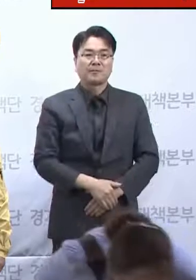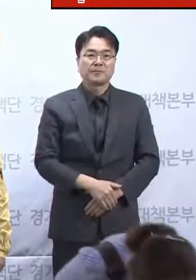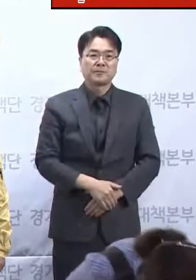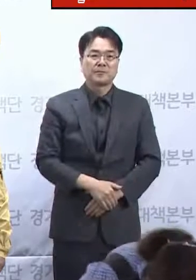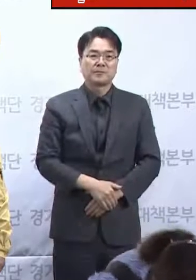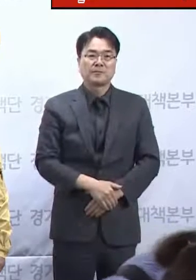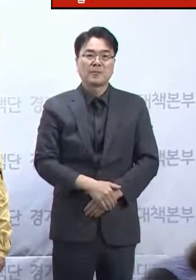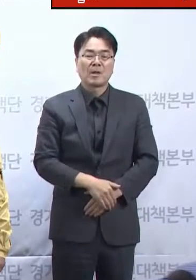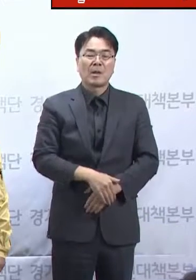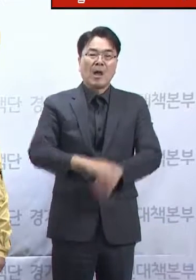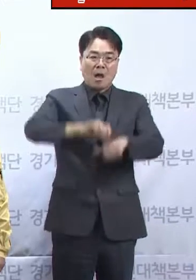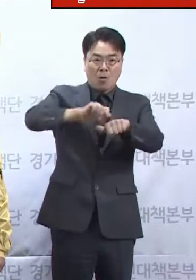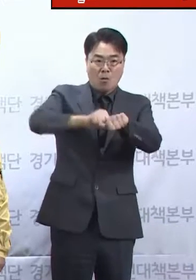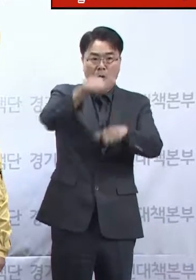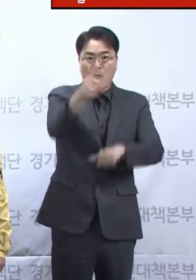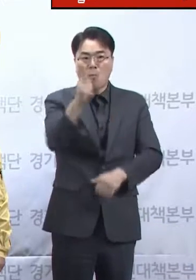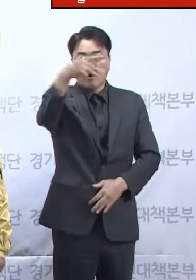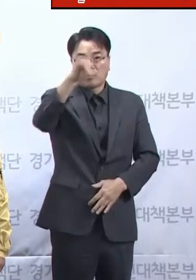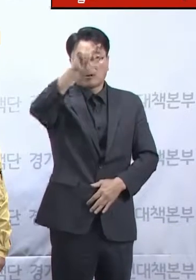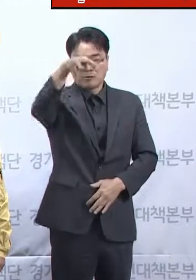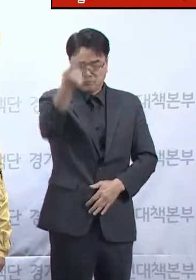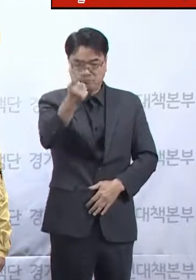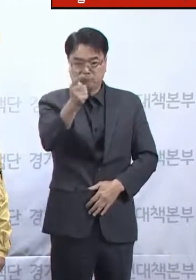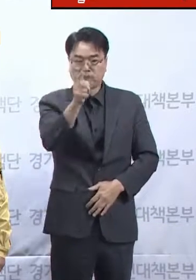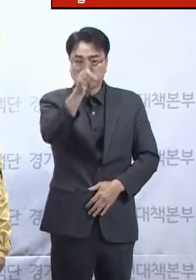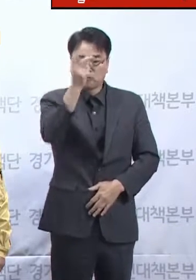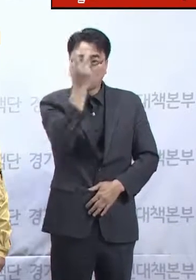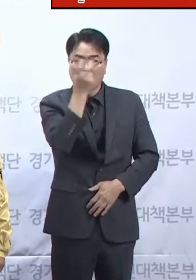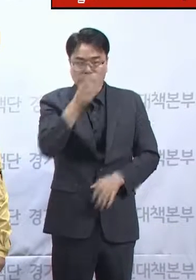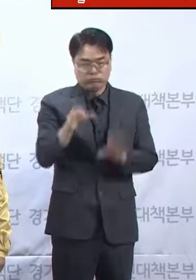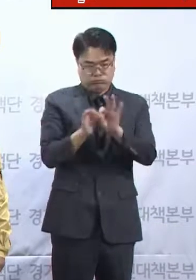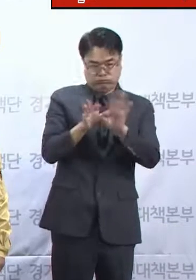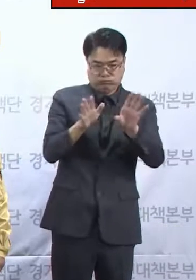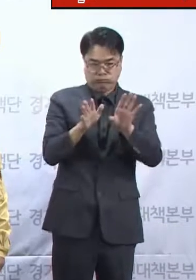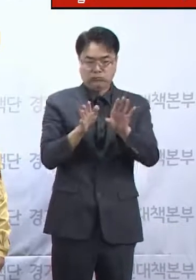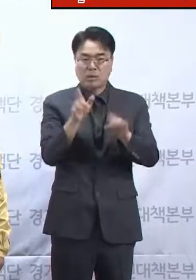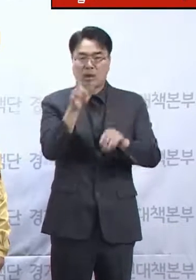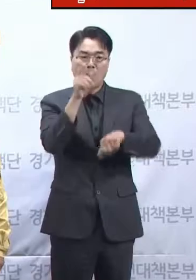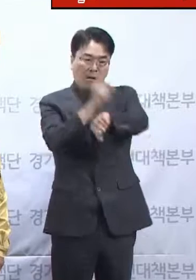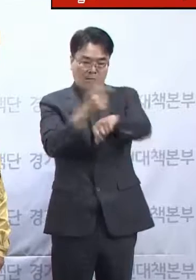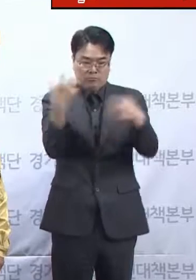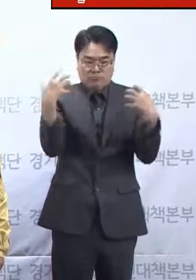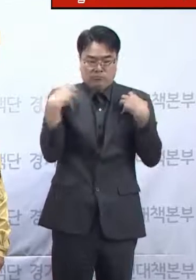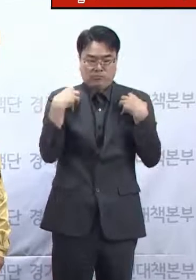과태료는 수사 절차 없이 행정기관이 즉석에서 부과할 수 있다는 말씀을 드립니다.